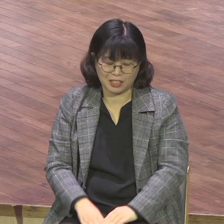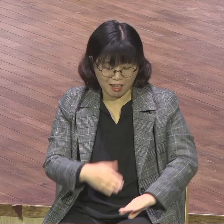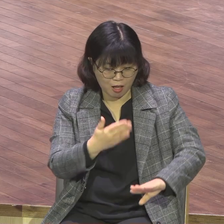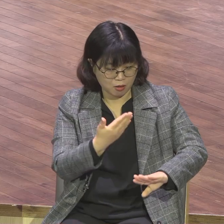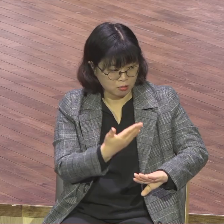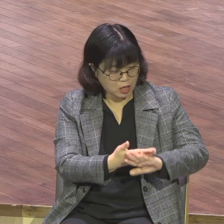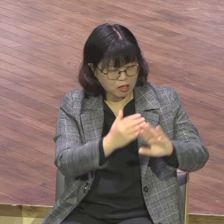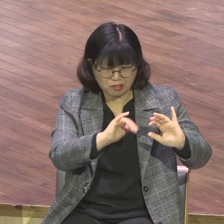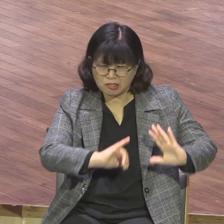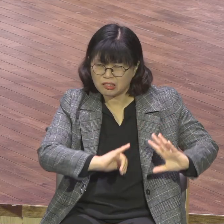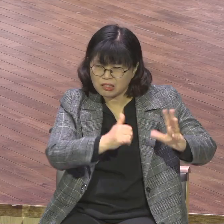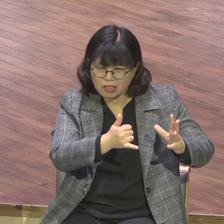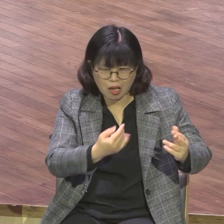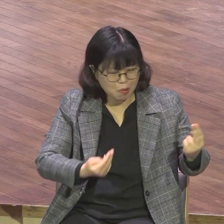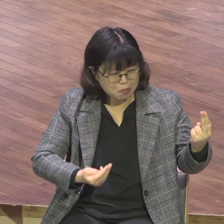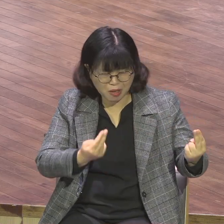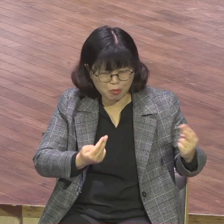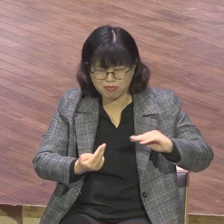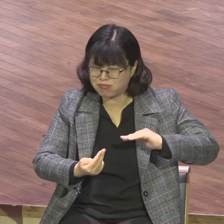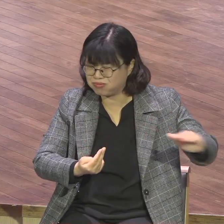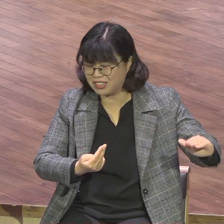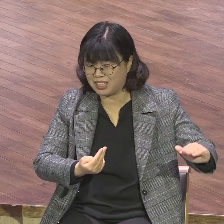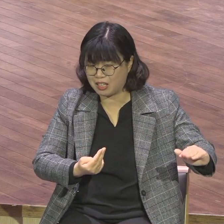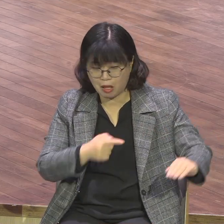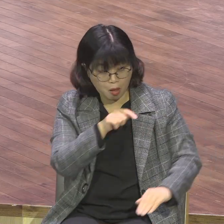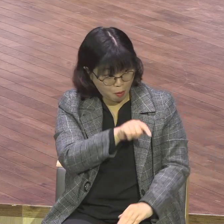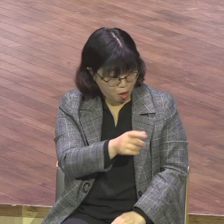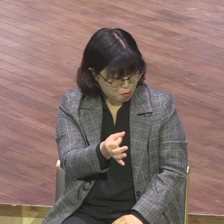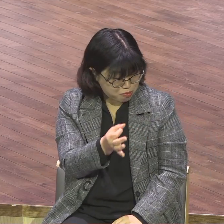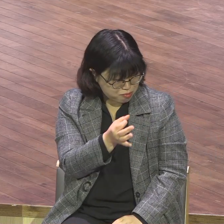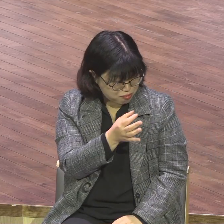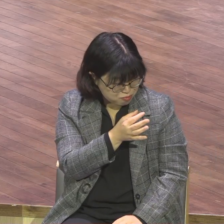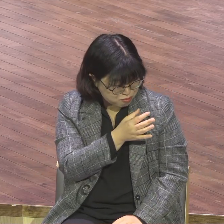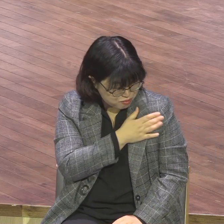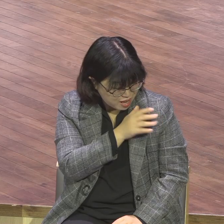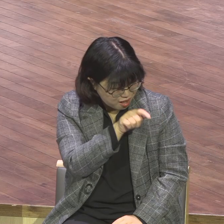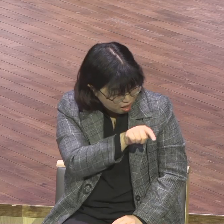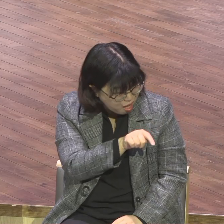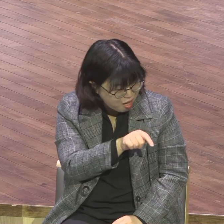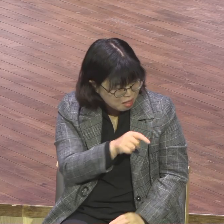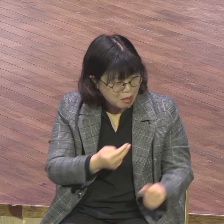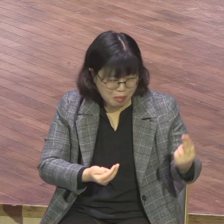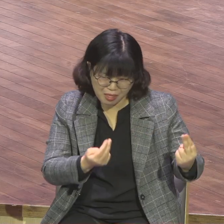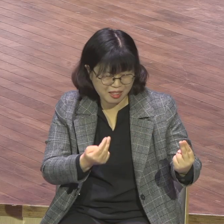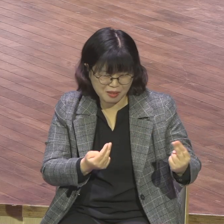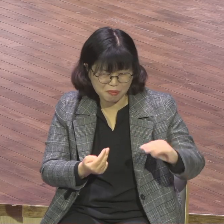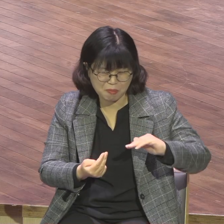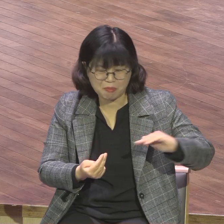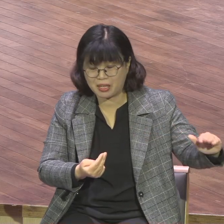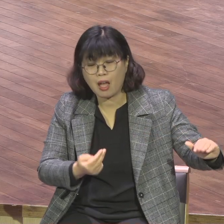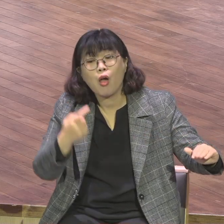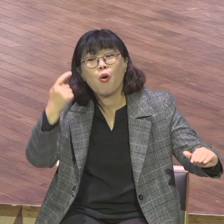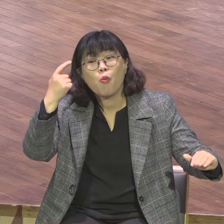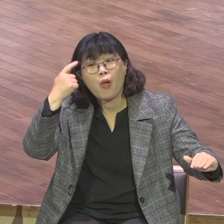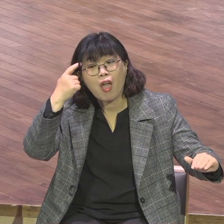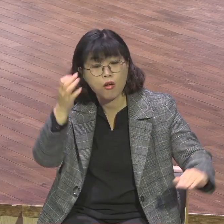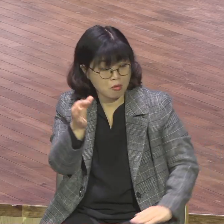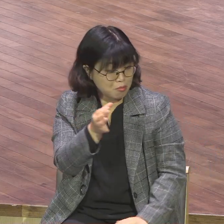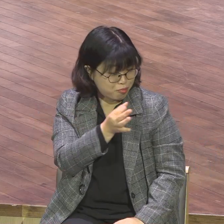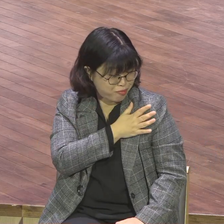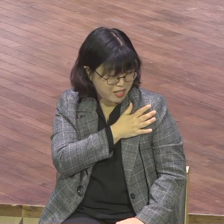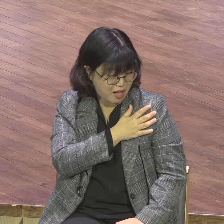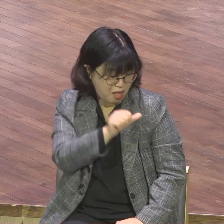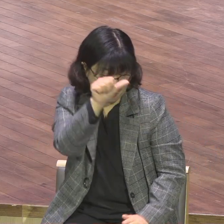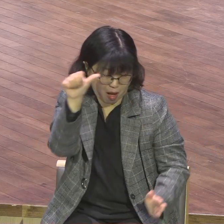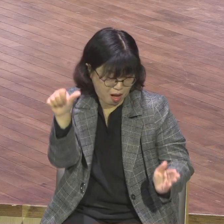세상은 세상의 로열 패밀리하고는 게임이 안 됩니다. 전혀. 왜냐? 세상 것은 다 유한한 겁니다. 한계가